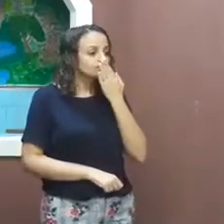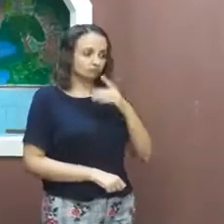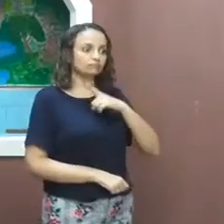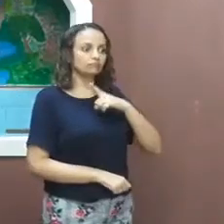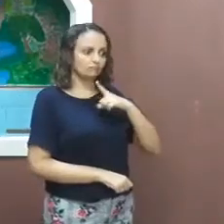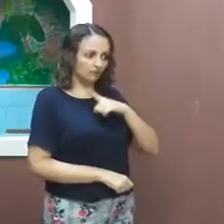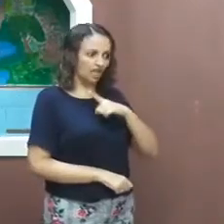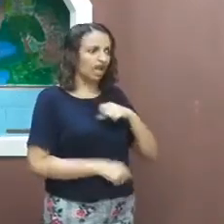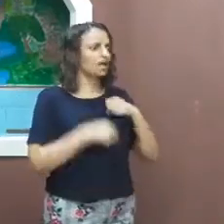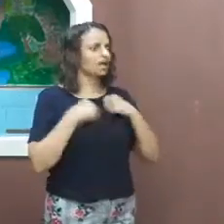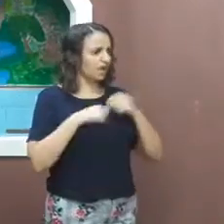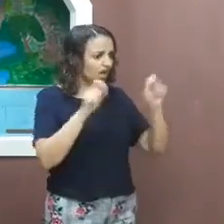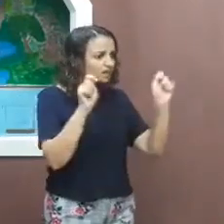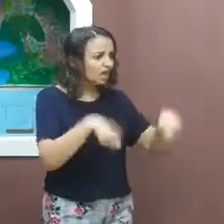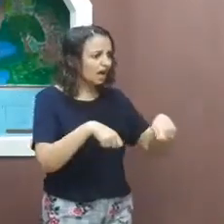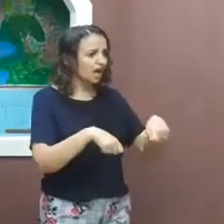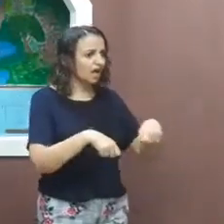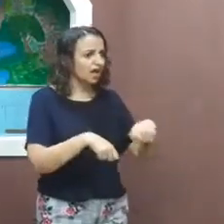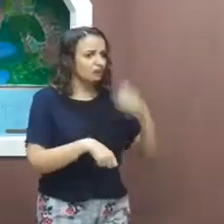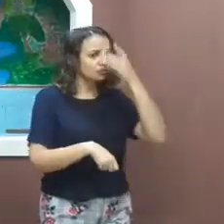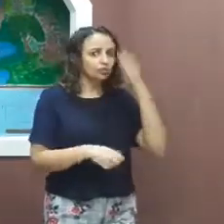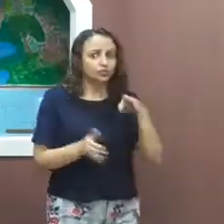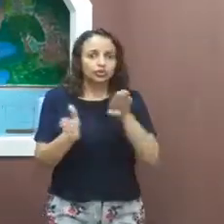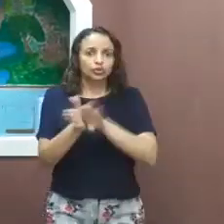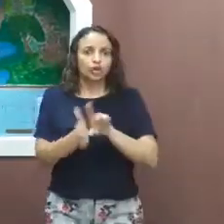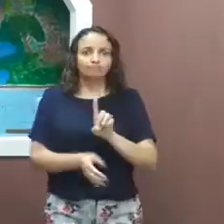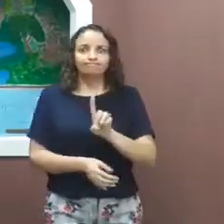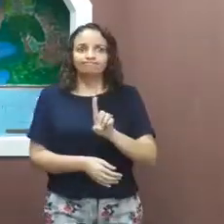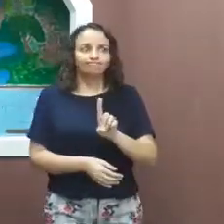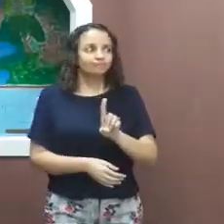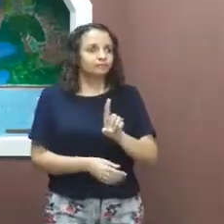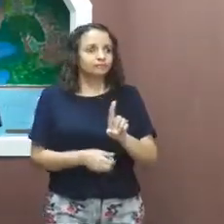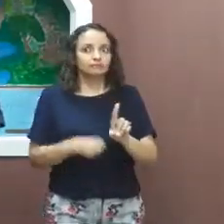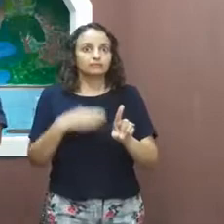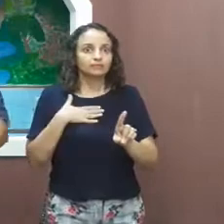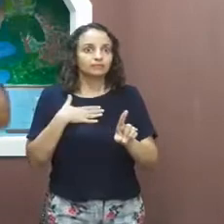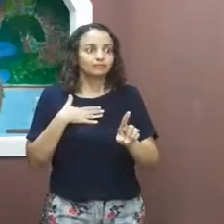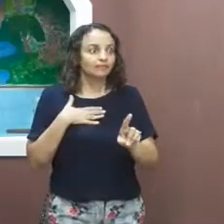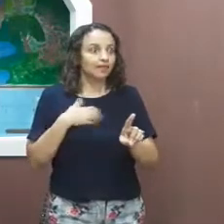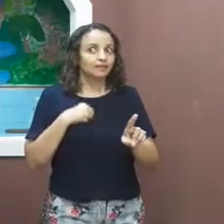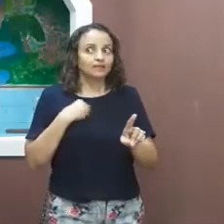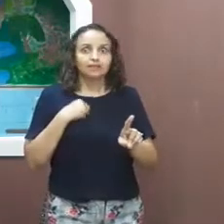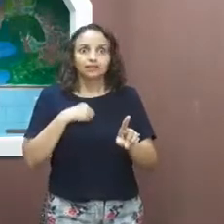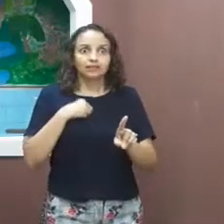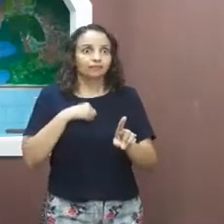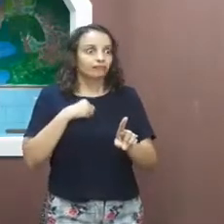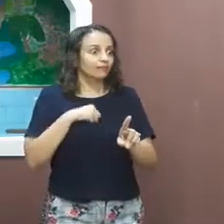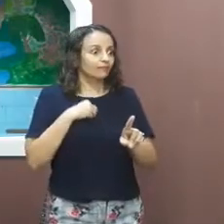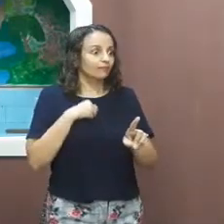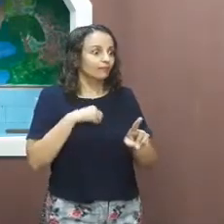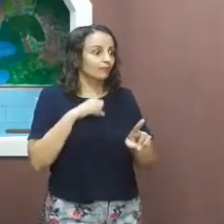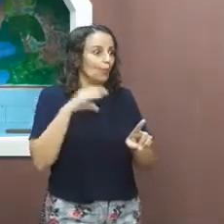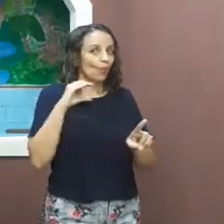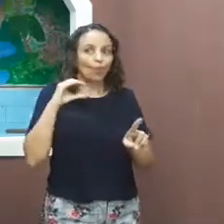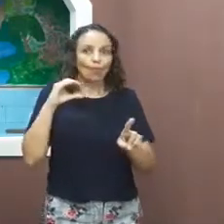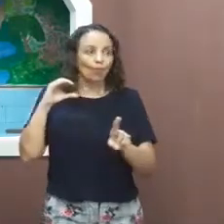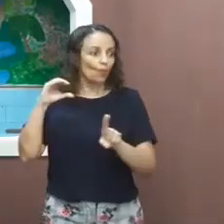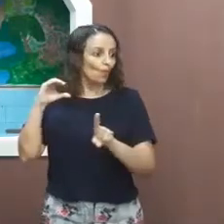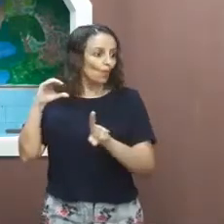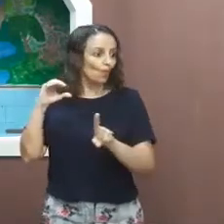A pessoa entra em determinados ambientes e não fala. Ah, não acredito, pastor. Verdade. A pessoa